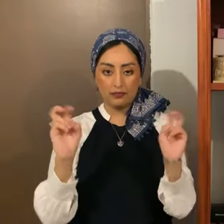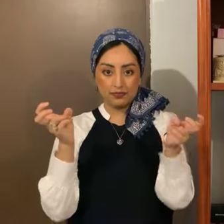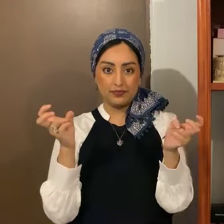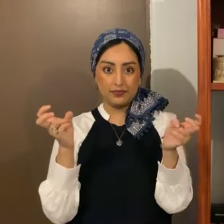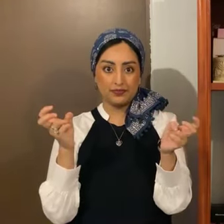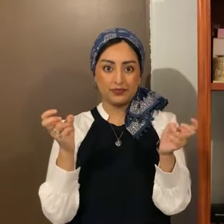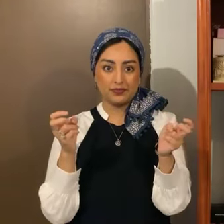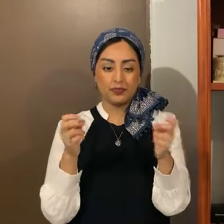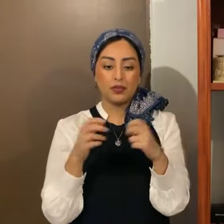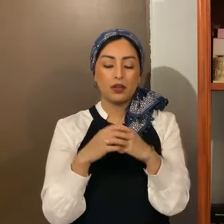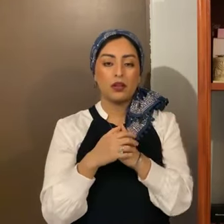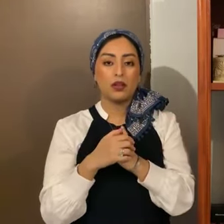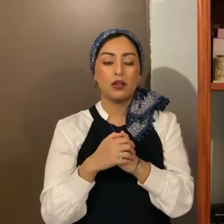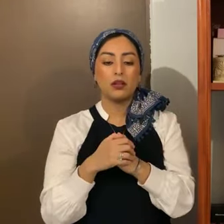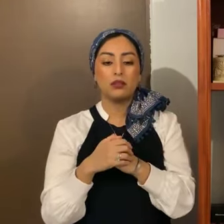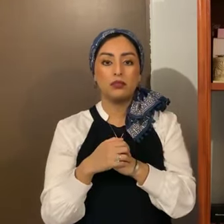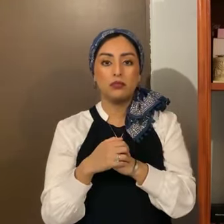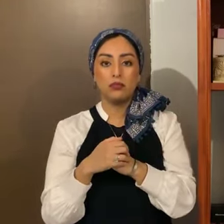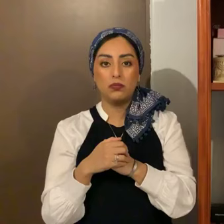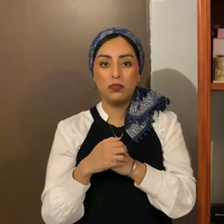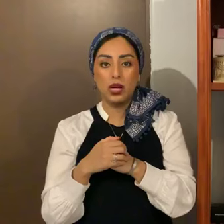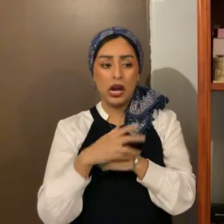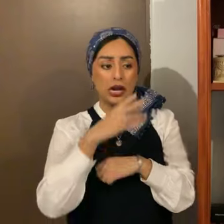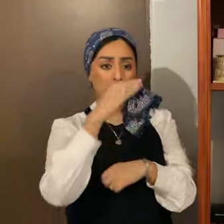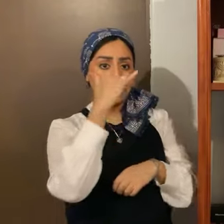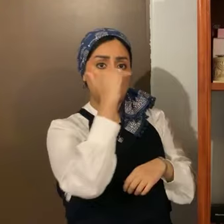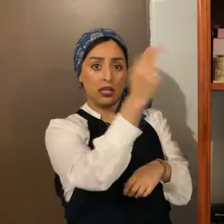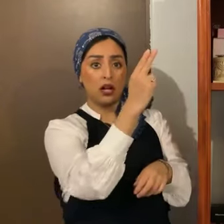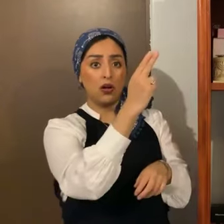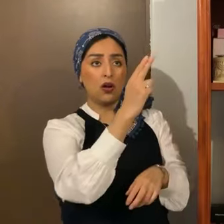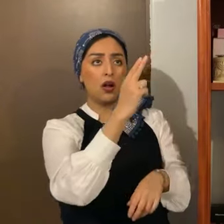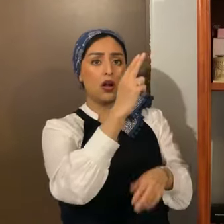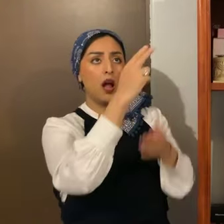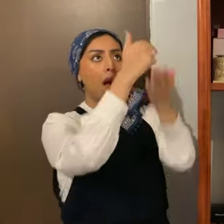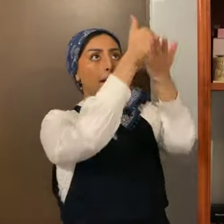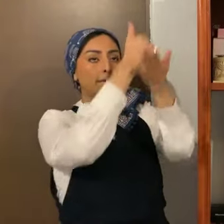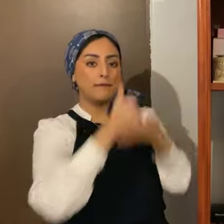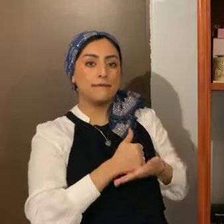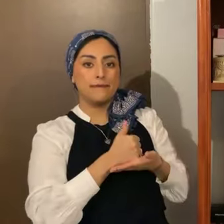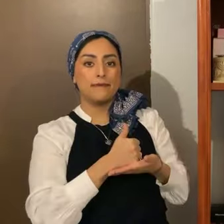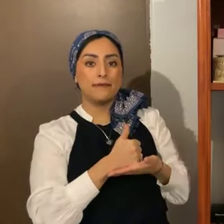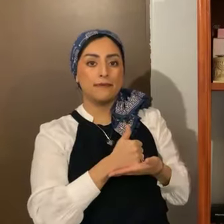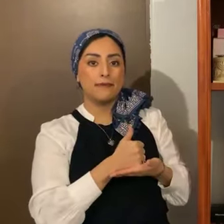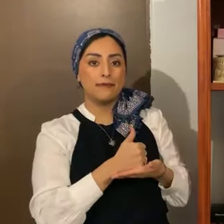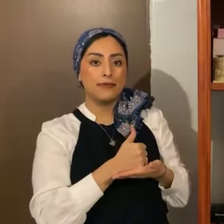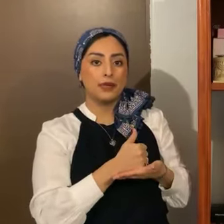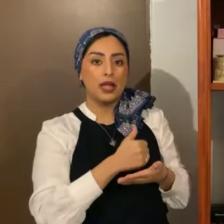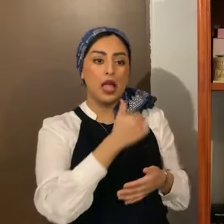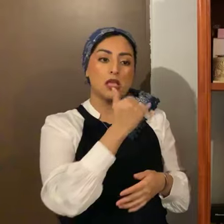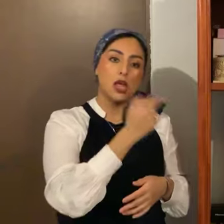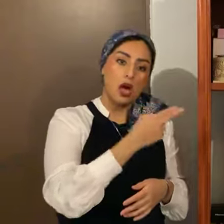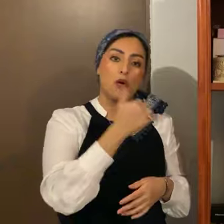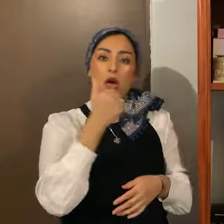subtítulo, Yahweh es el que me ayuda. ¿Quién es Yahshua